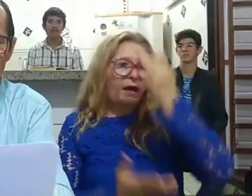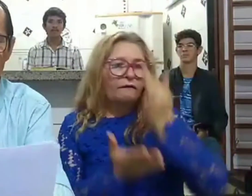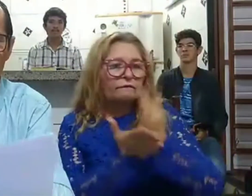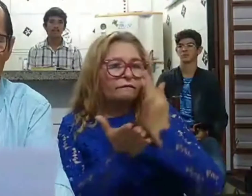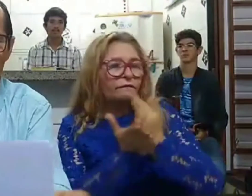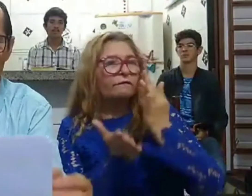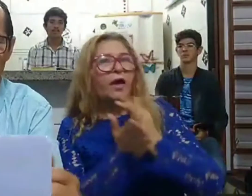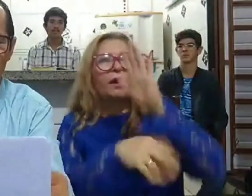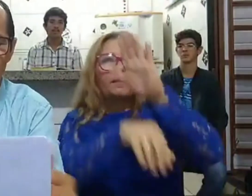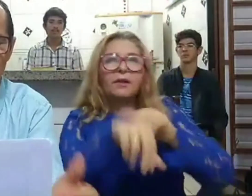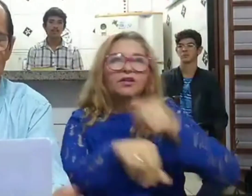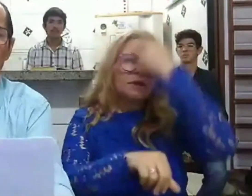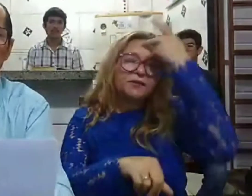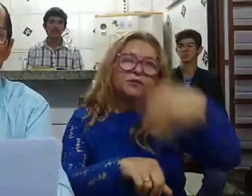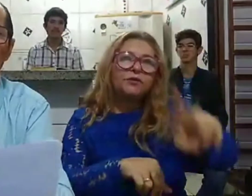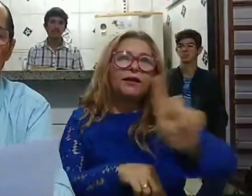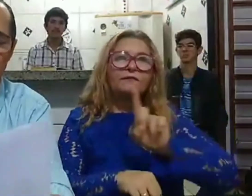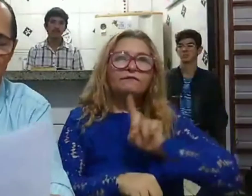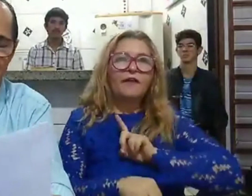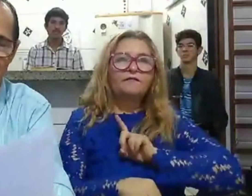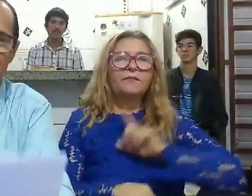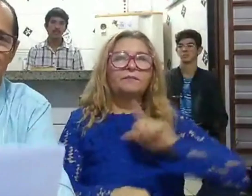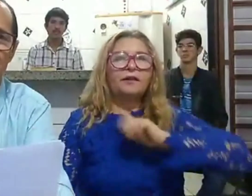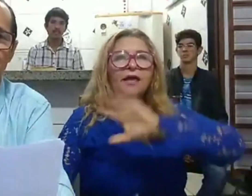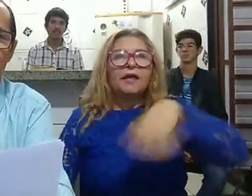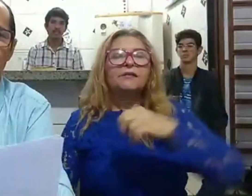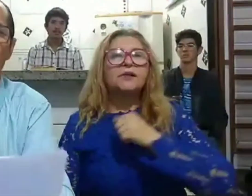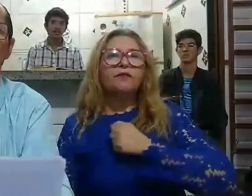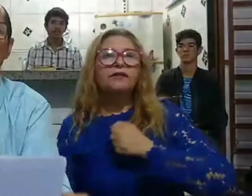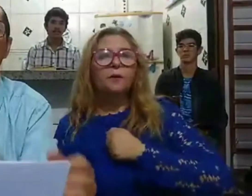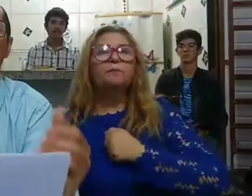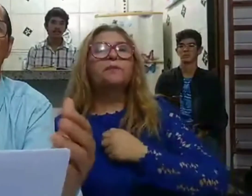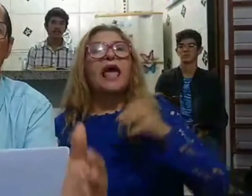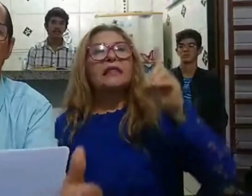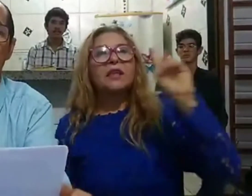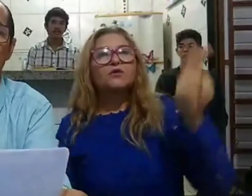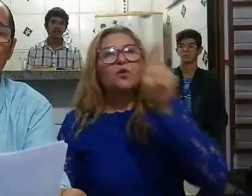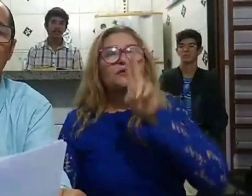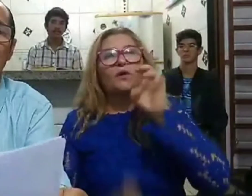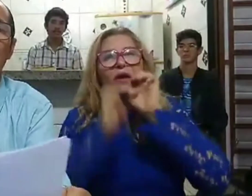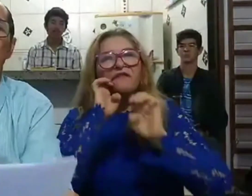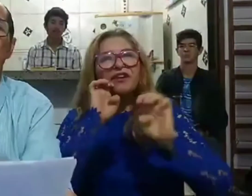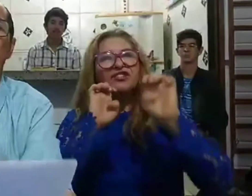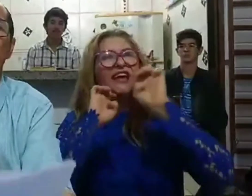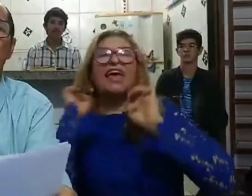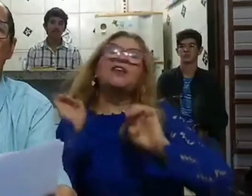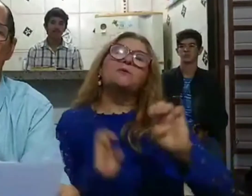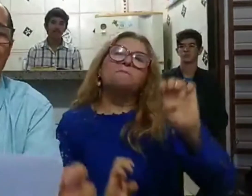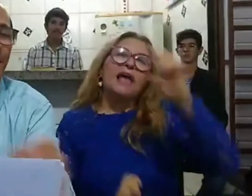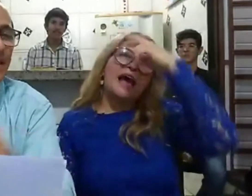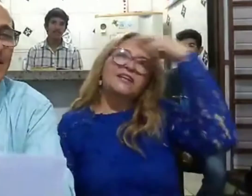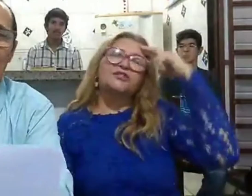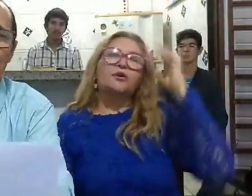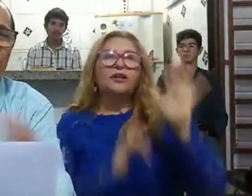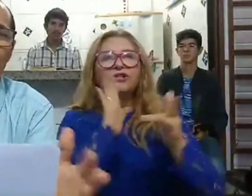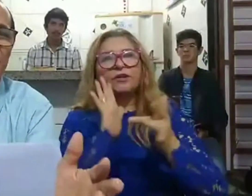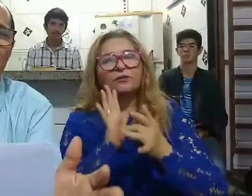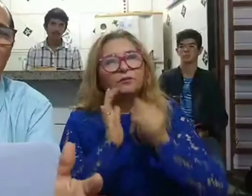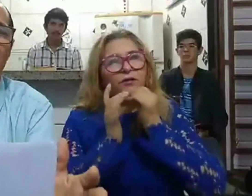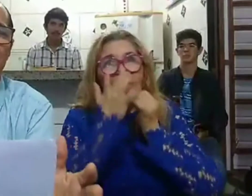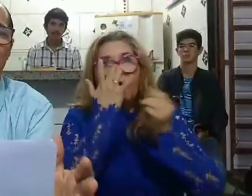que vão vir à salvação em Jesus Cristo. Deus usa o evangelho. Ele não vai usar